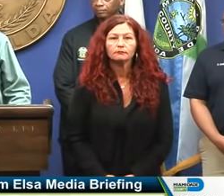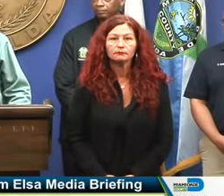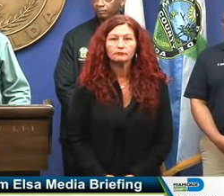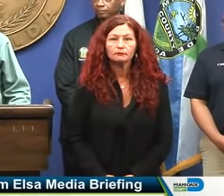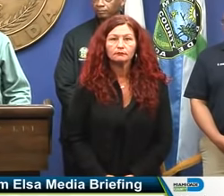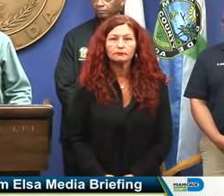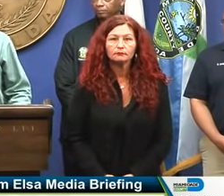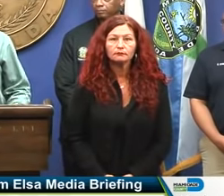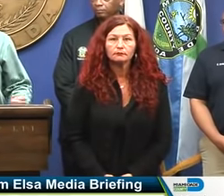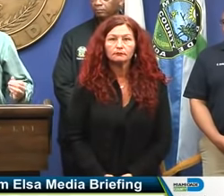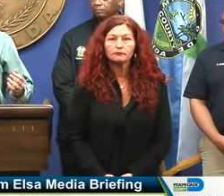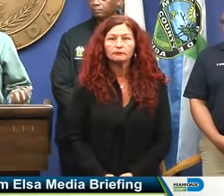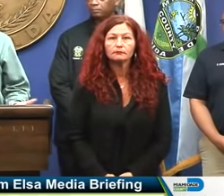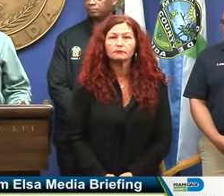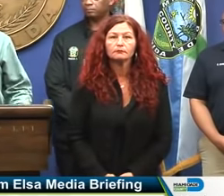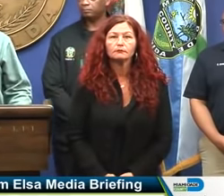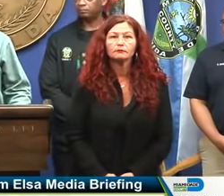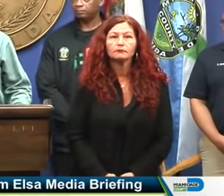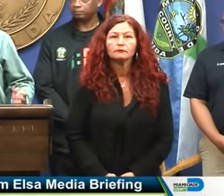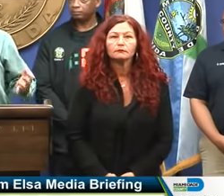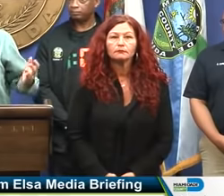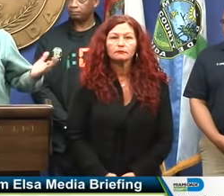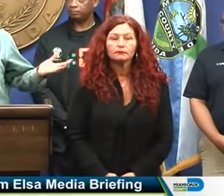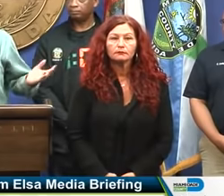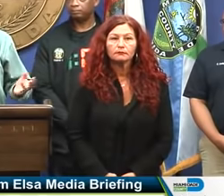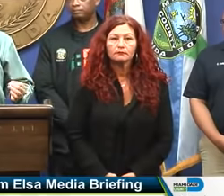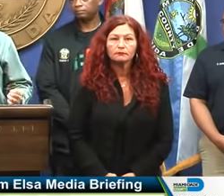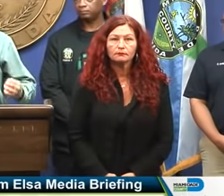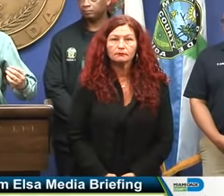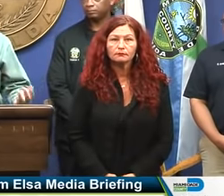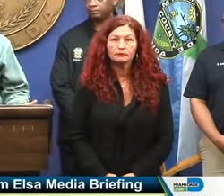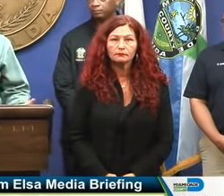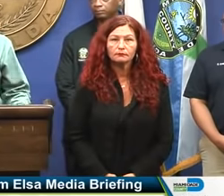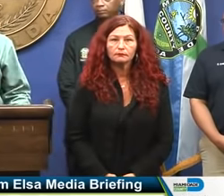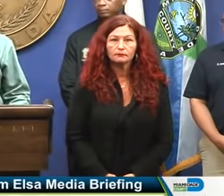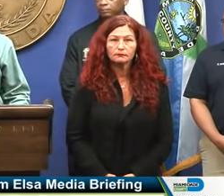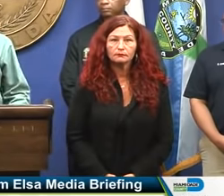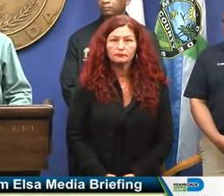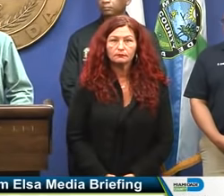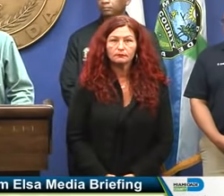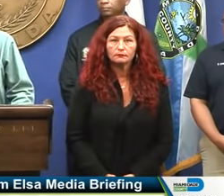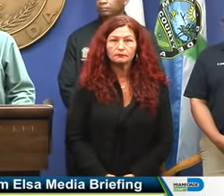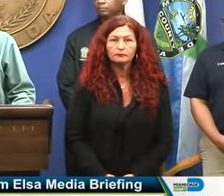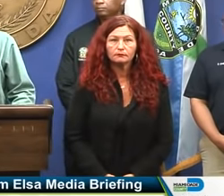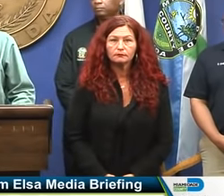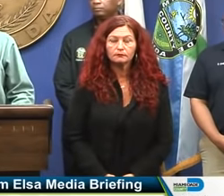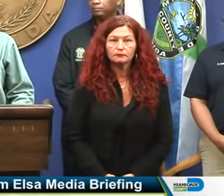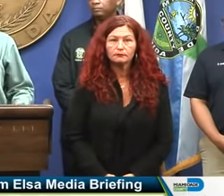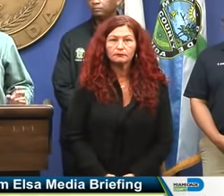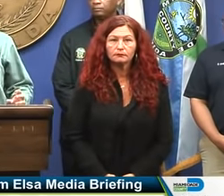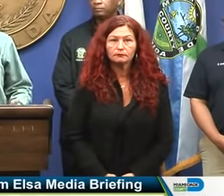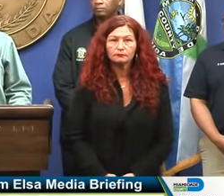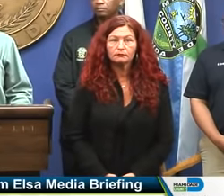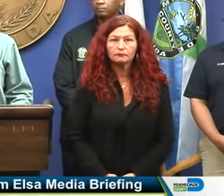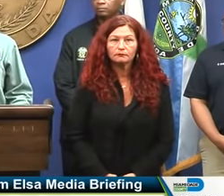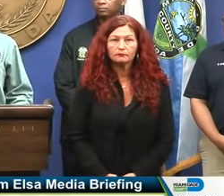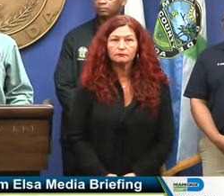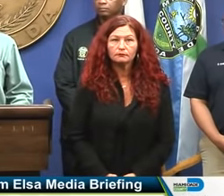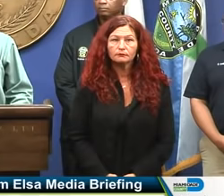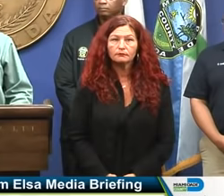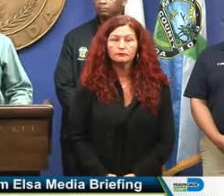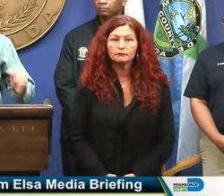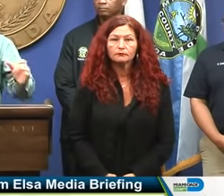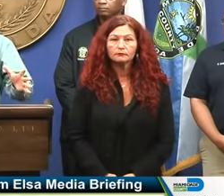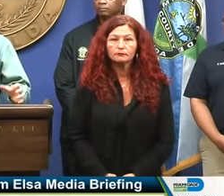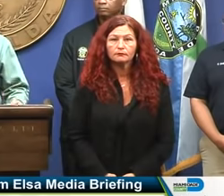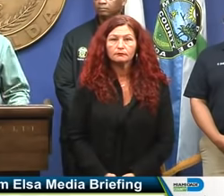mañana principalmente. Hemos estado, desde que esto empezó, hemos estado llamando, o eso, llamando a personas que están, al personal